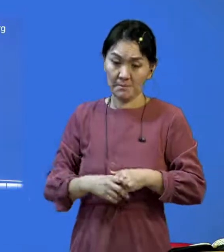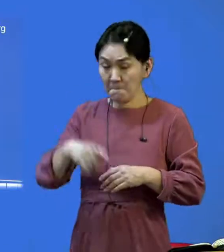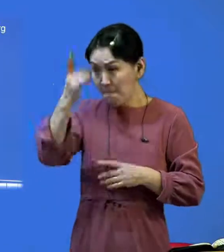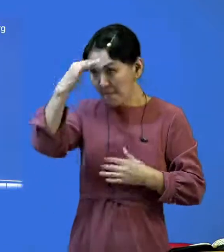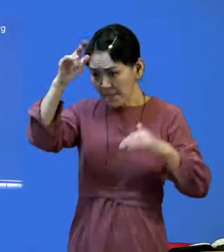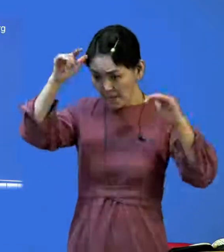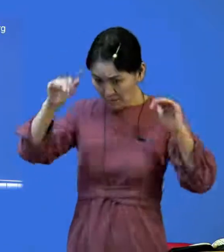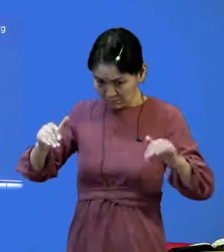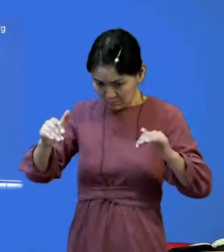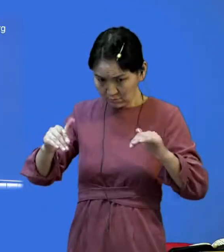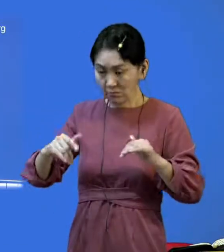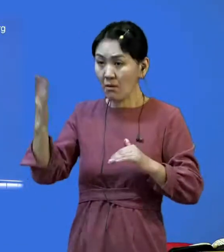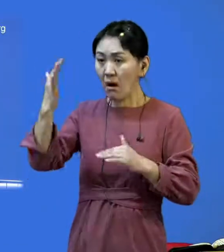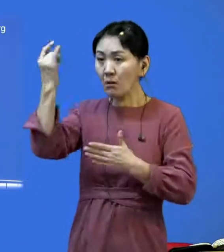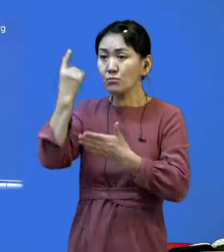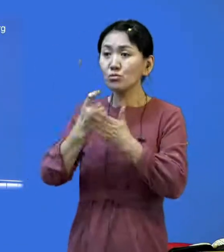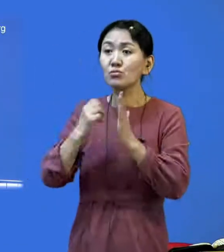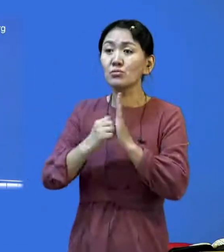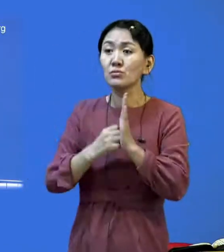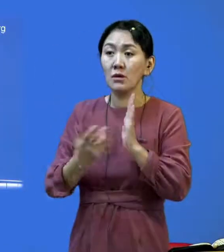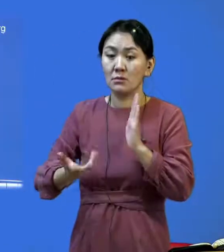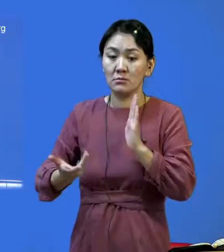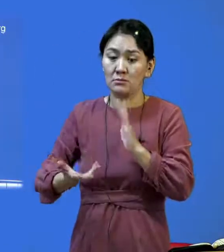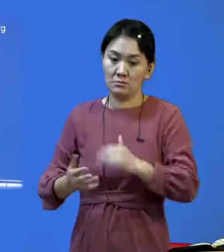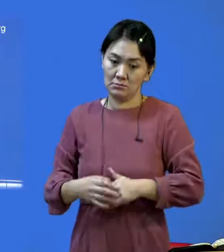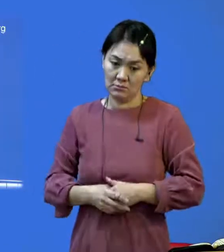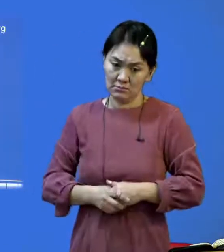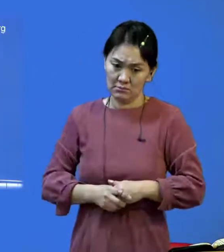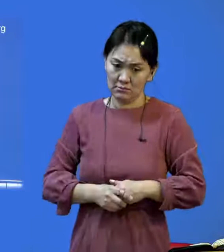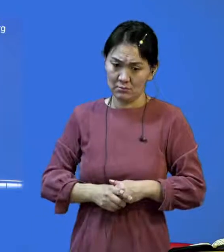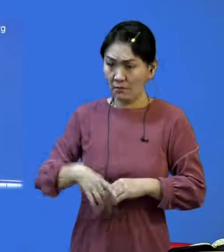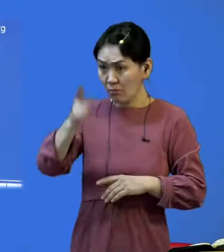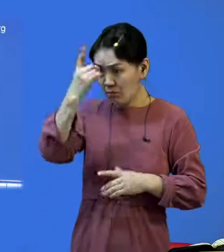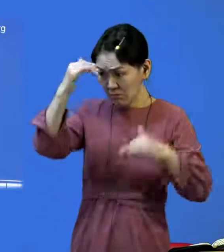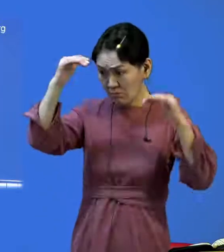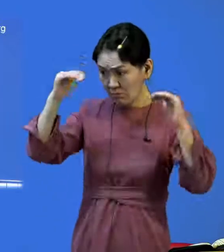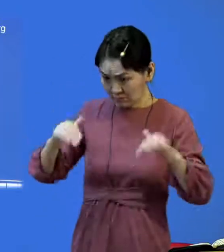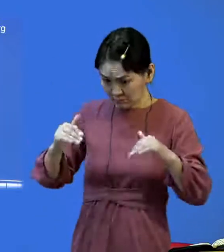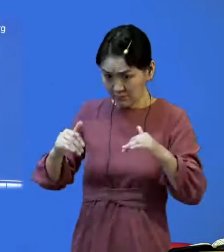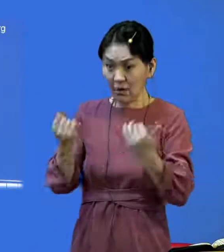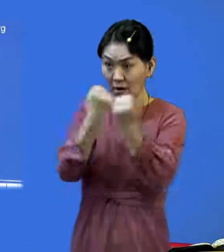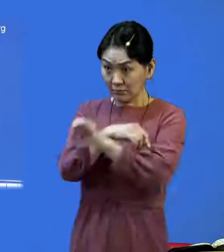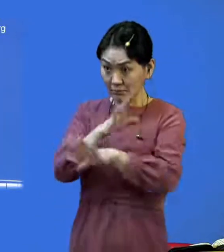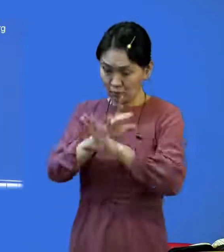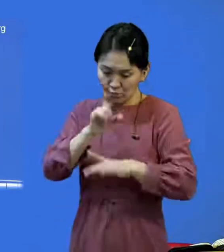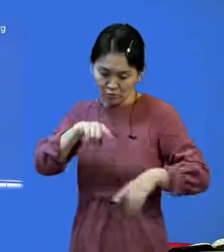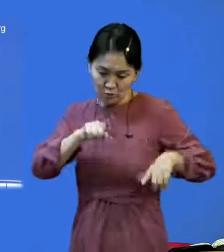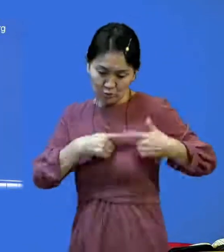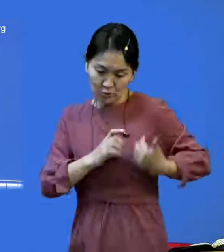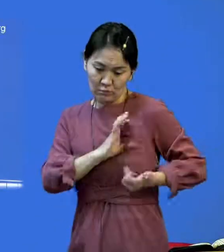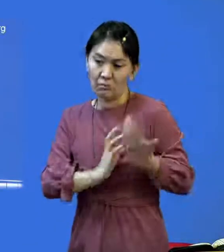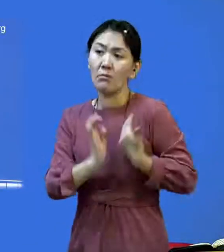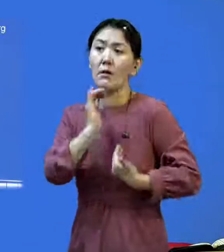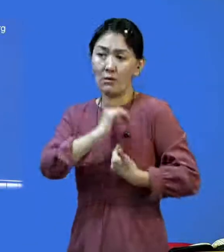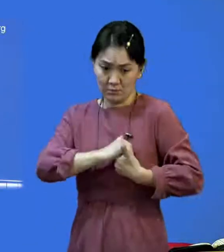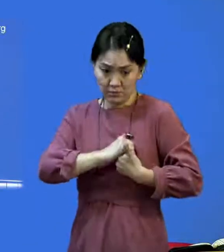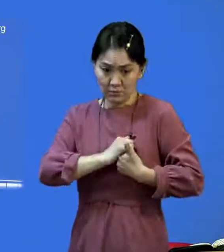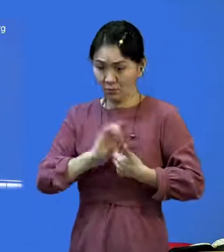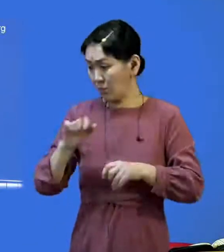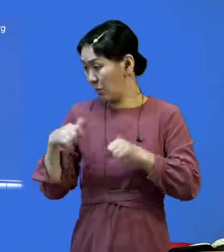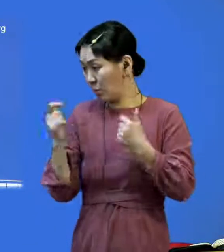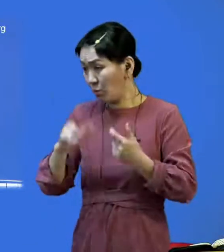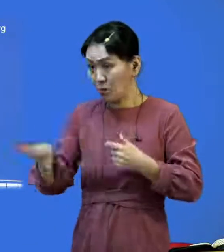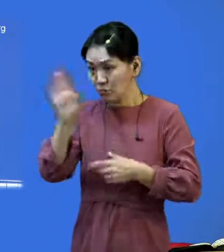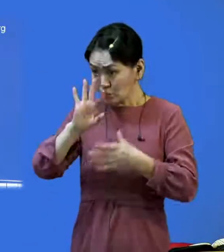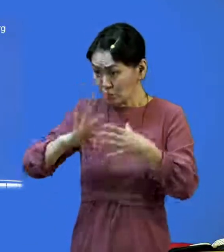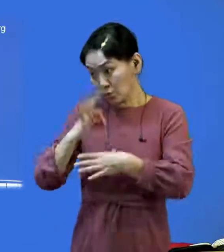Бурханы хаанчлал хаана ирэх ёстой? Бурханы хаанчлал аврагдсан хүний зүрх сэтгэл дотор биелэгдсэн бусад хүмүүсийн